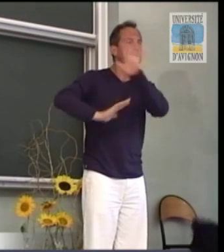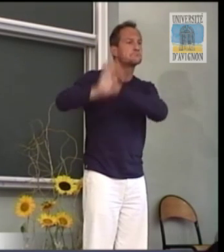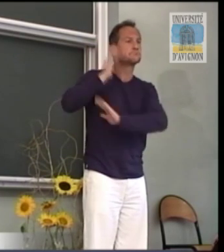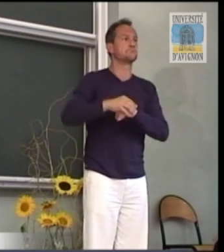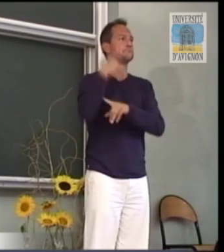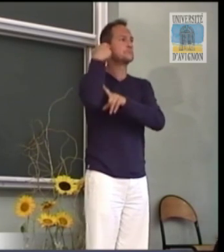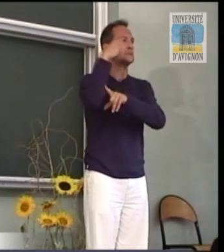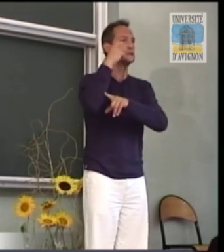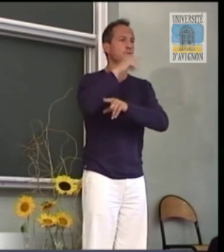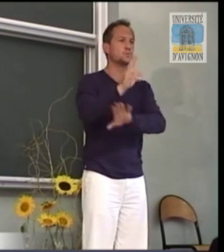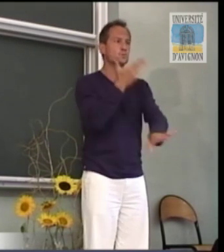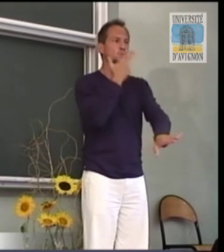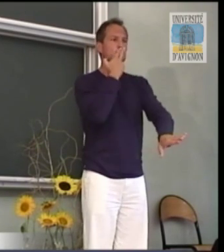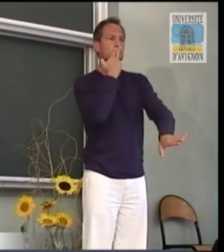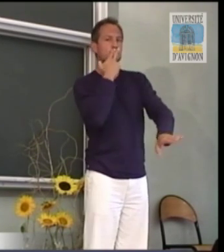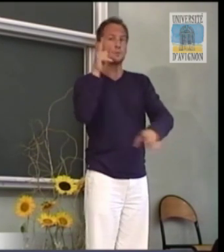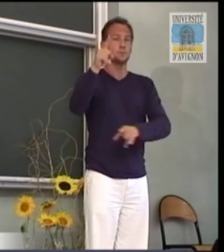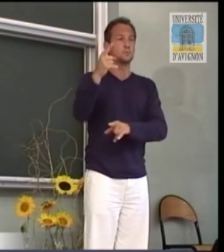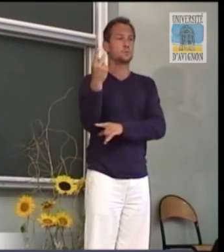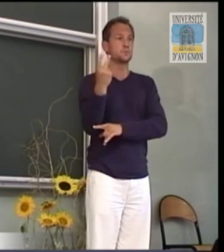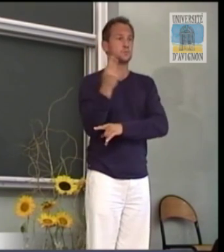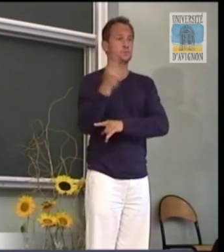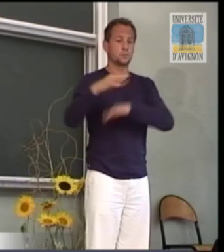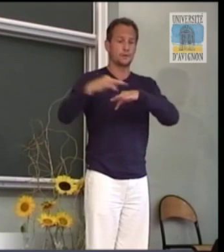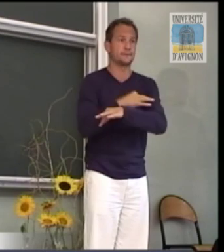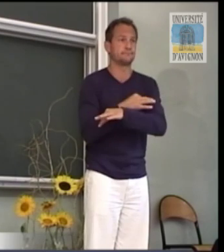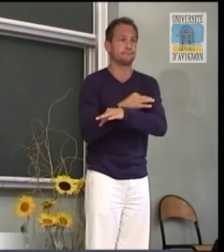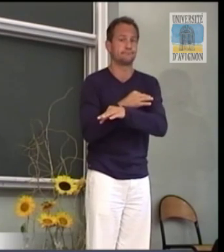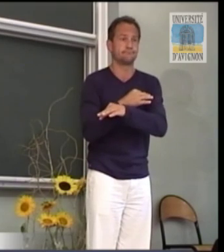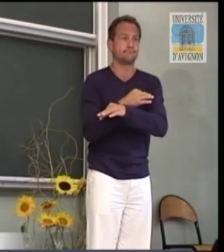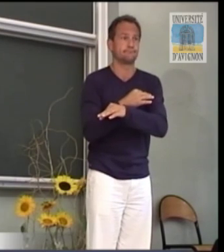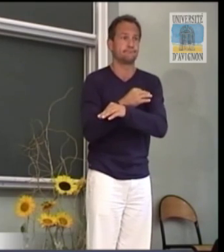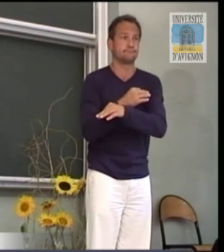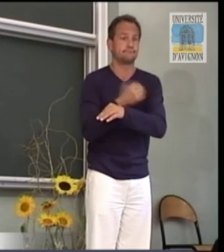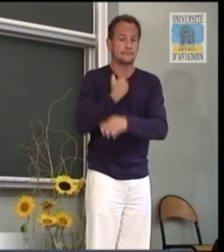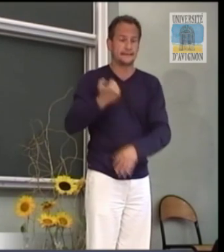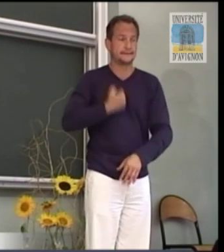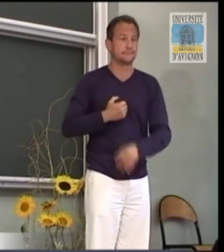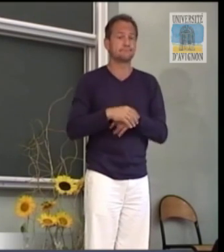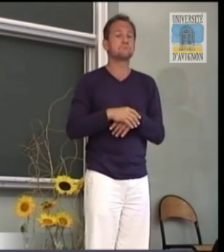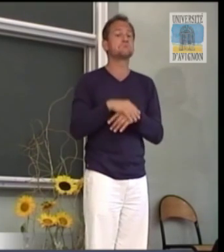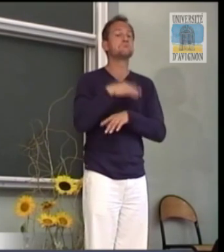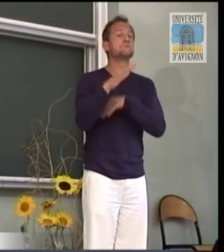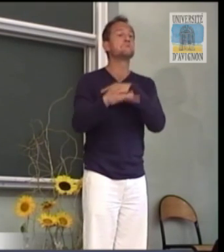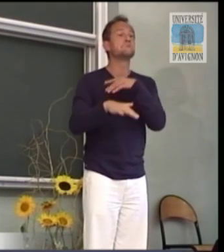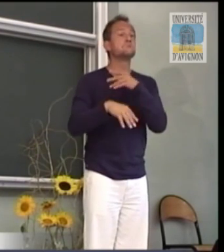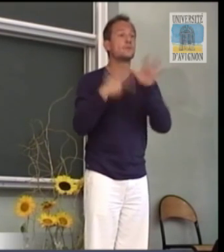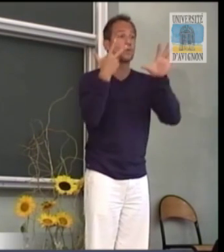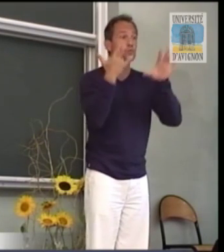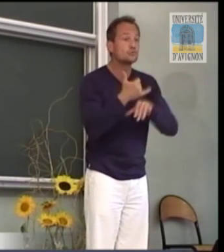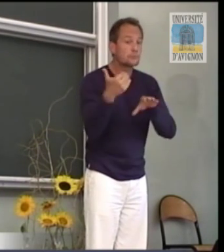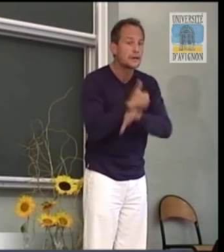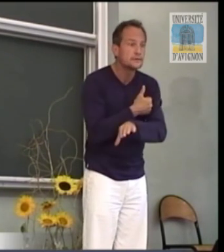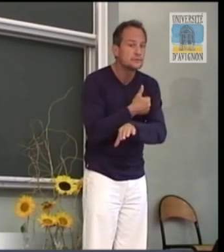assassiné avec sa femme, et qu'on nous disait 8 jours après, tout était faux, mais tout le monde y avait cru.